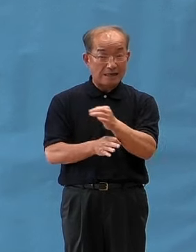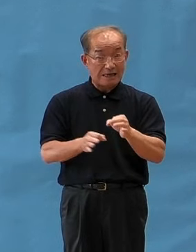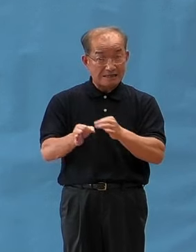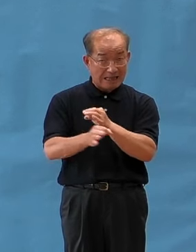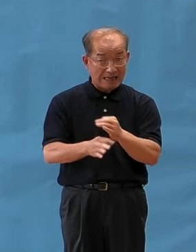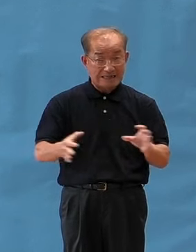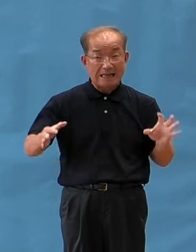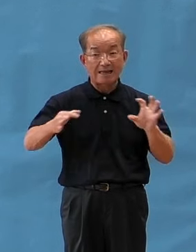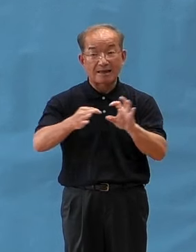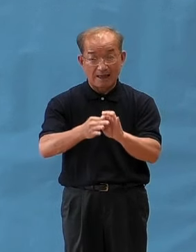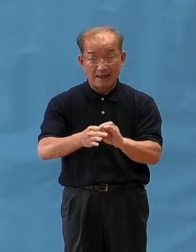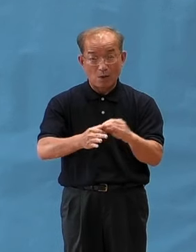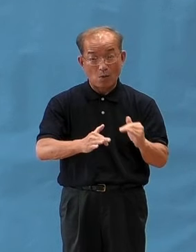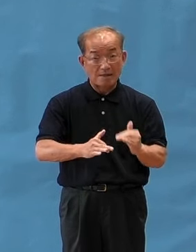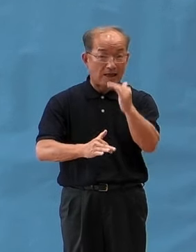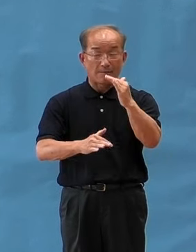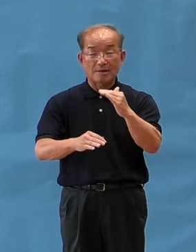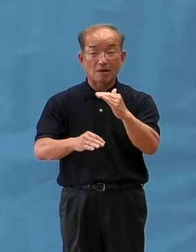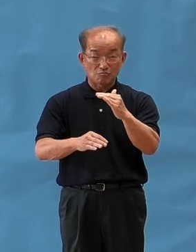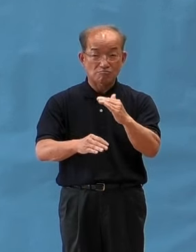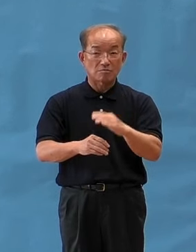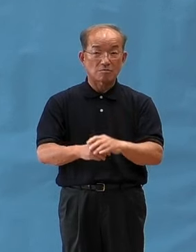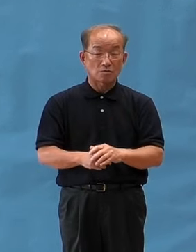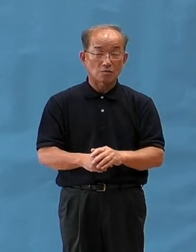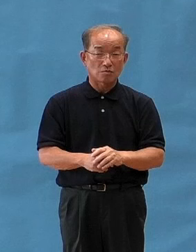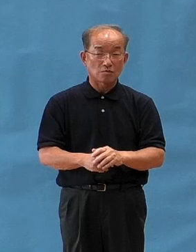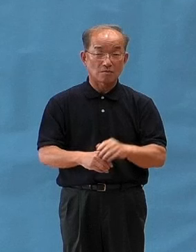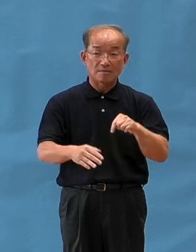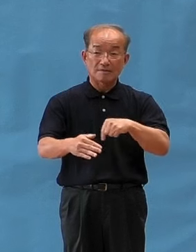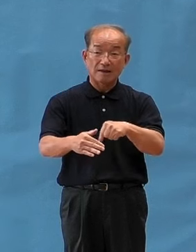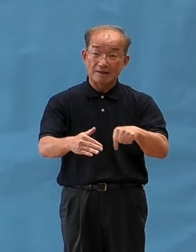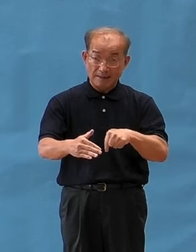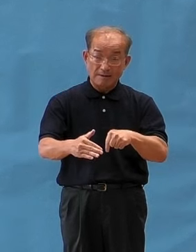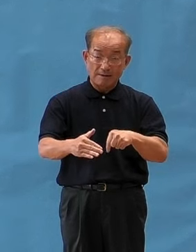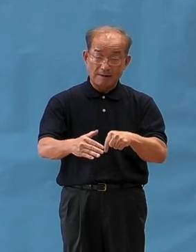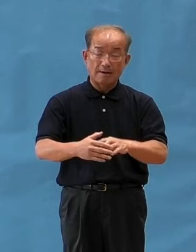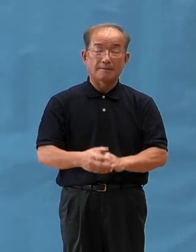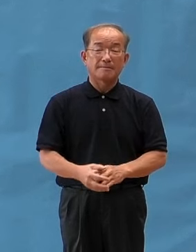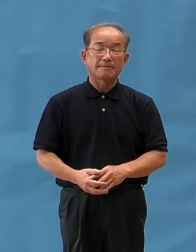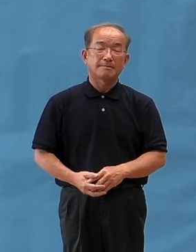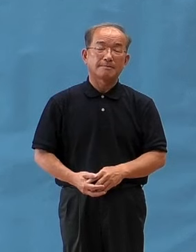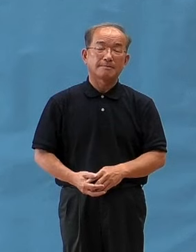一層高めていこうというそのイニシアチブの中で、この